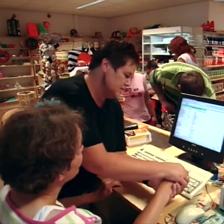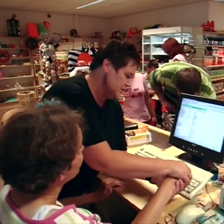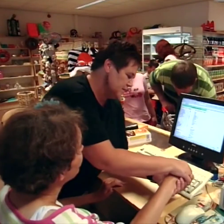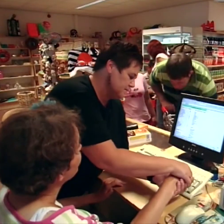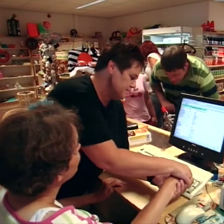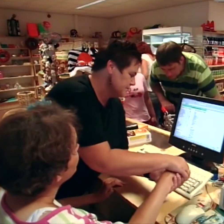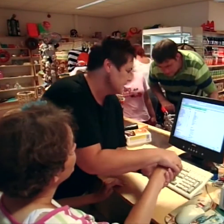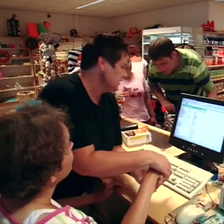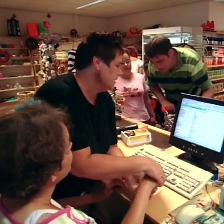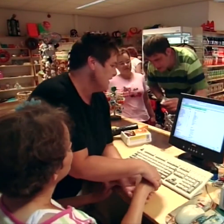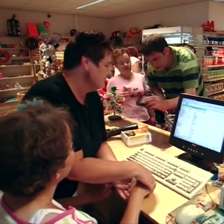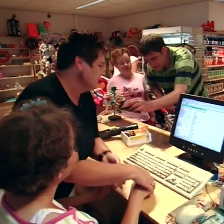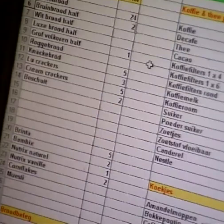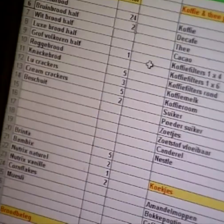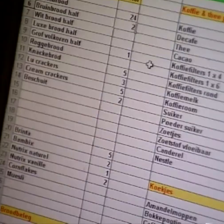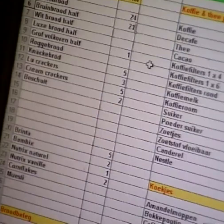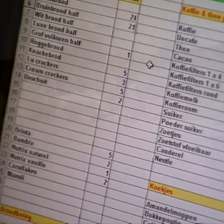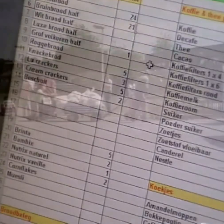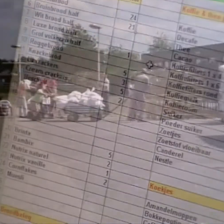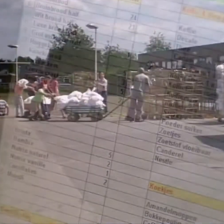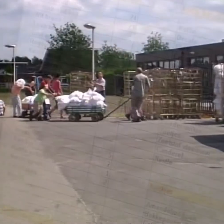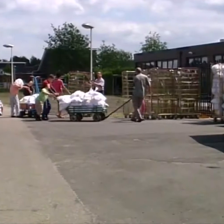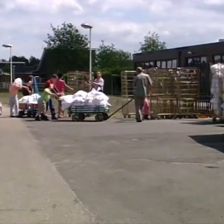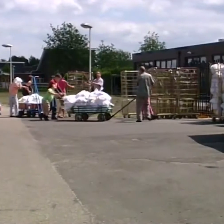inzetten. 1, 2, 3. Ja, 4.